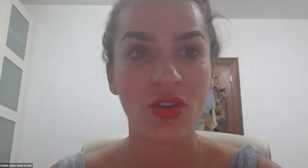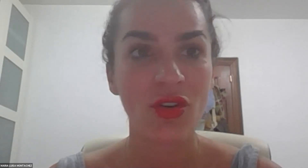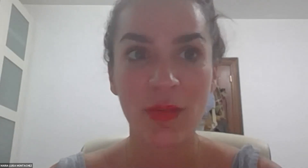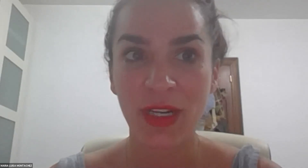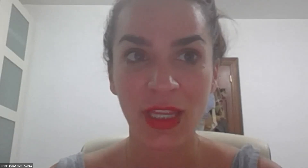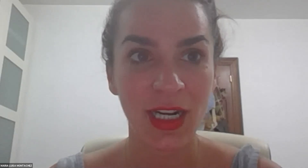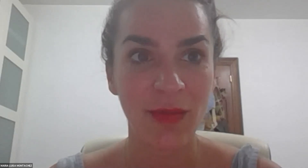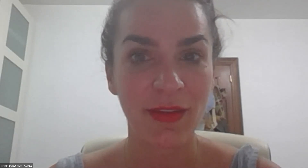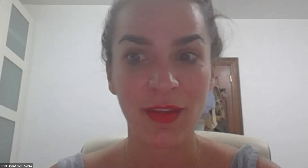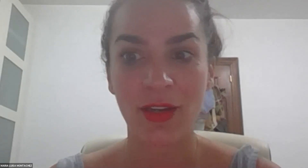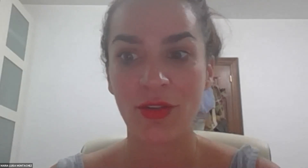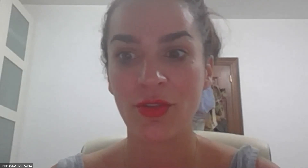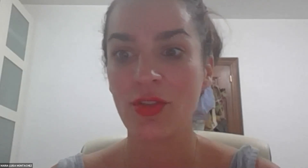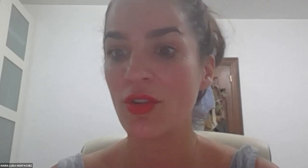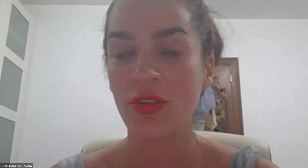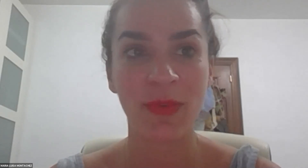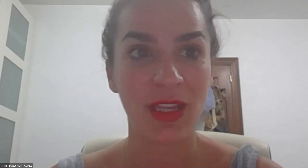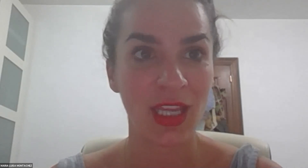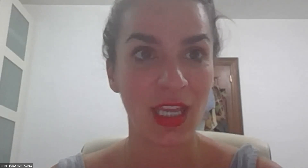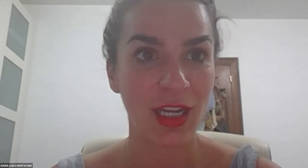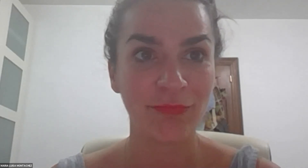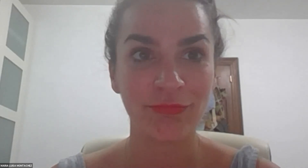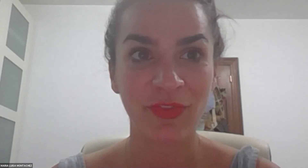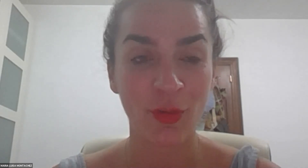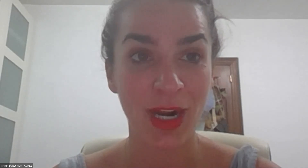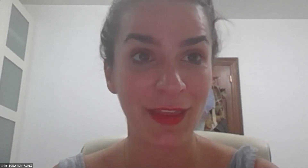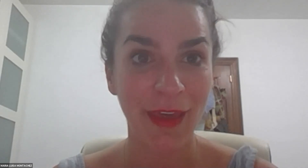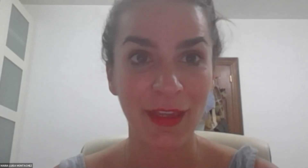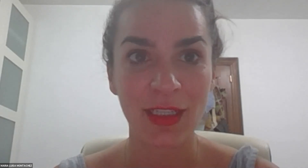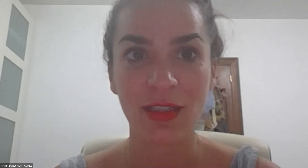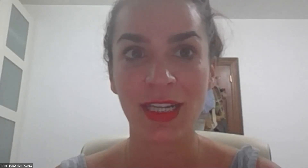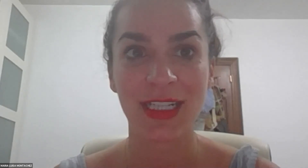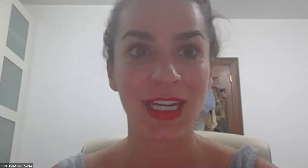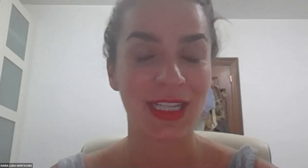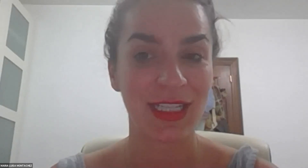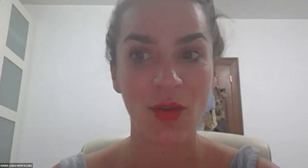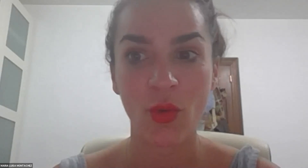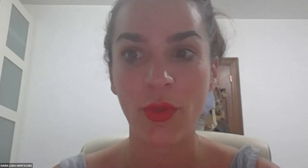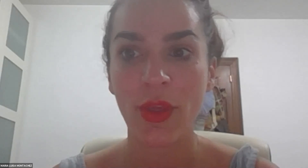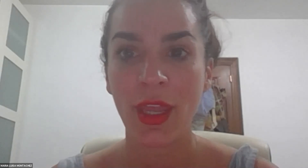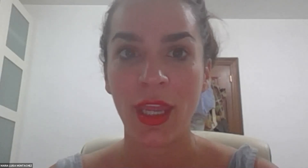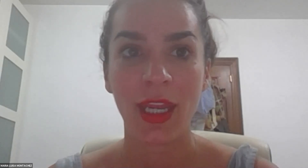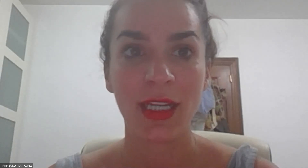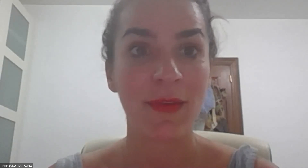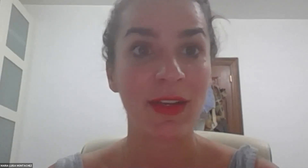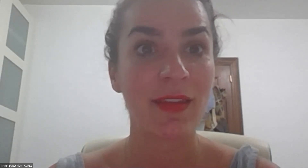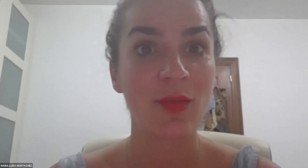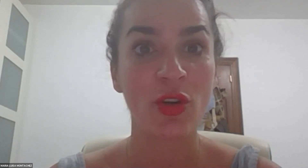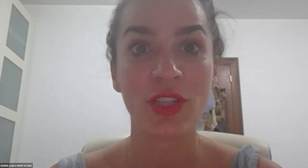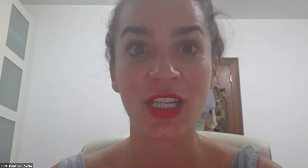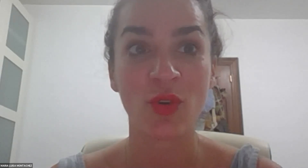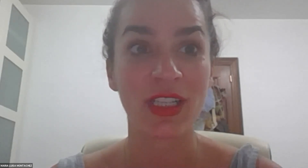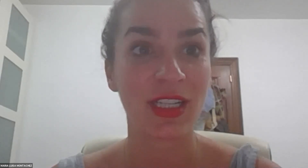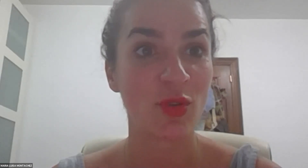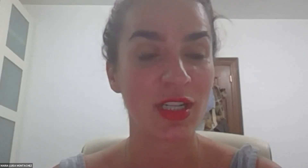Esto no es solo de aprender el abecedario, no es solo de aprender formalidades, las señas de salud, el saber decir